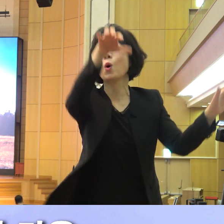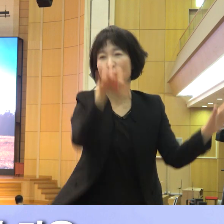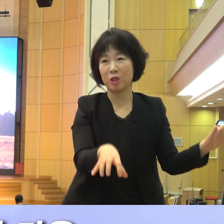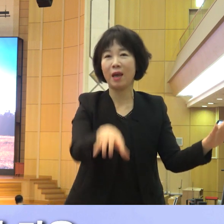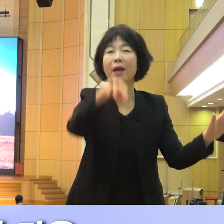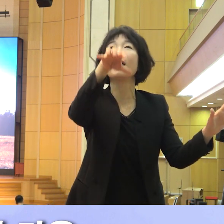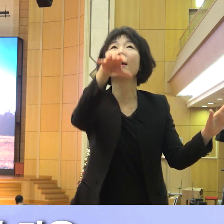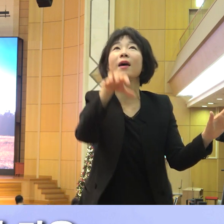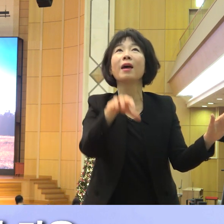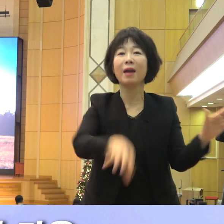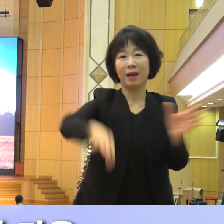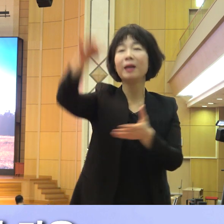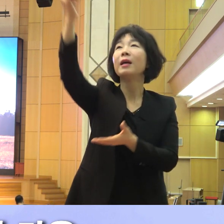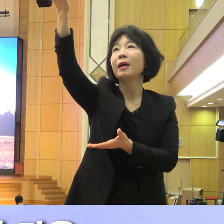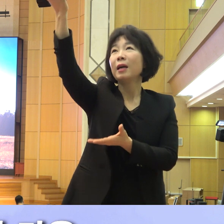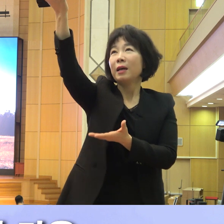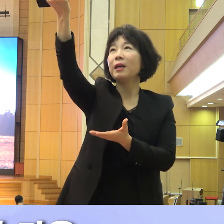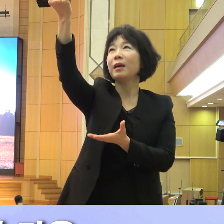이곳에